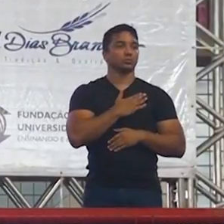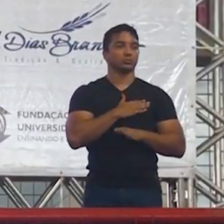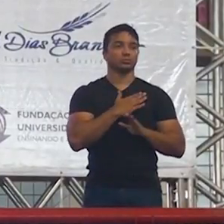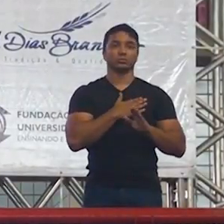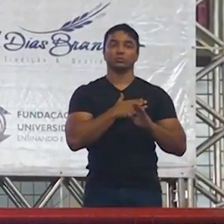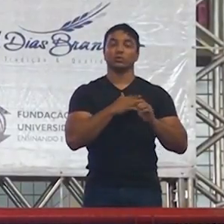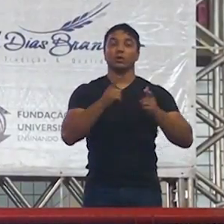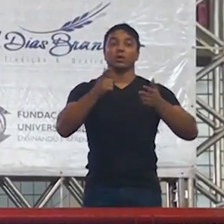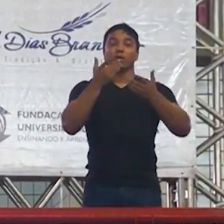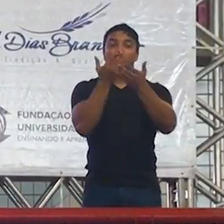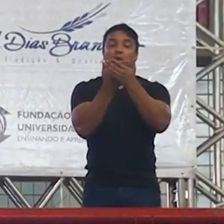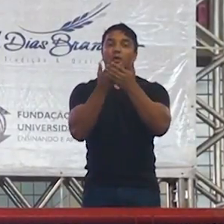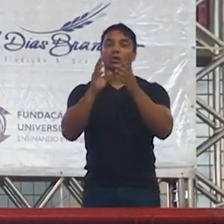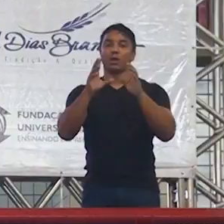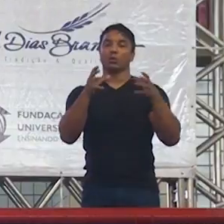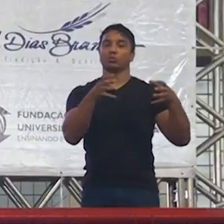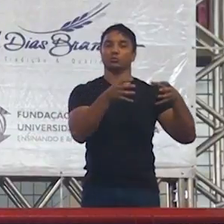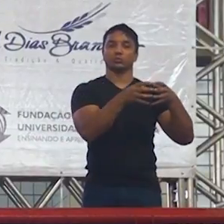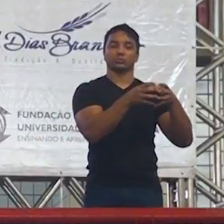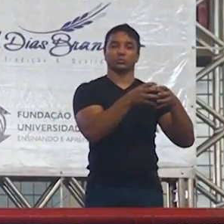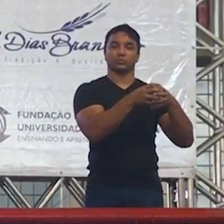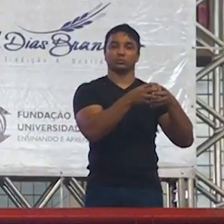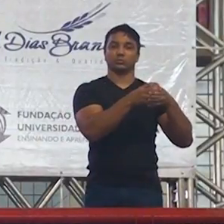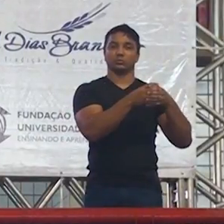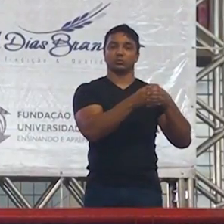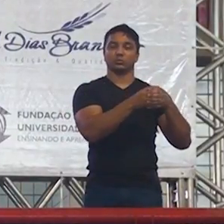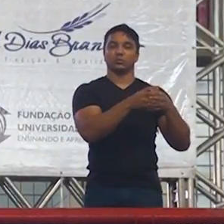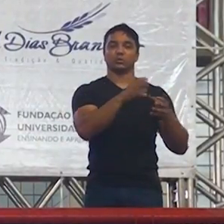para vocês, falando da concentração.